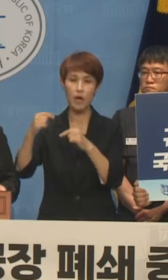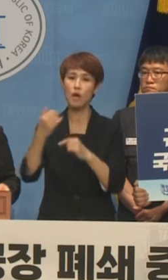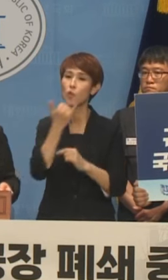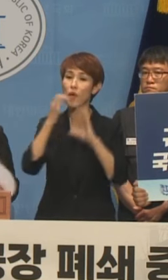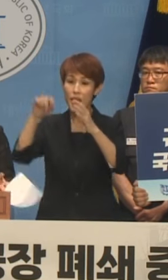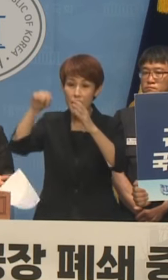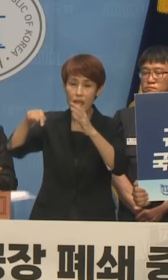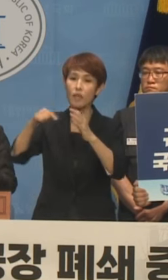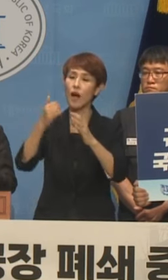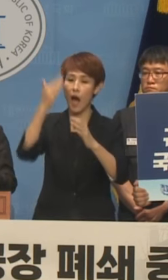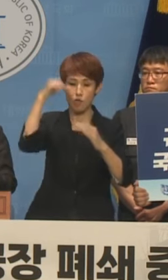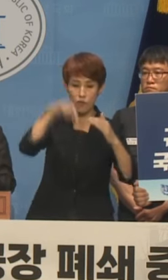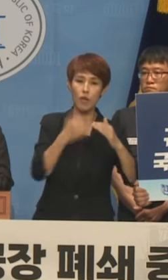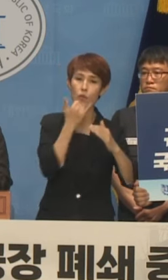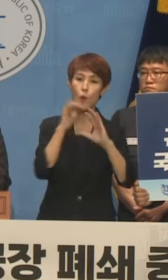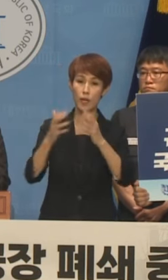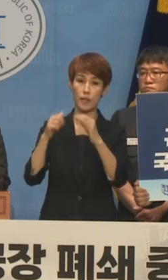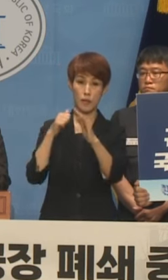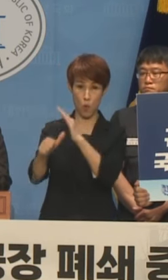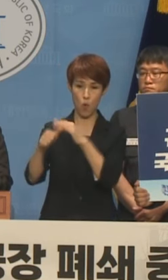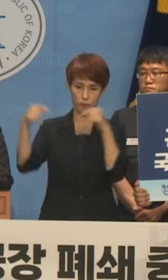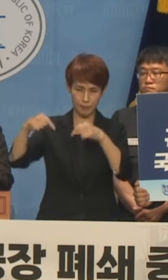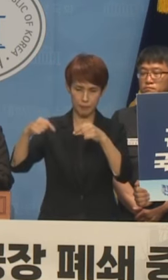노동자들의 어려움을 전달하였습니다.